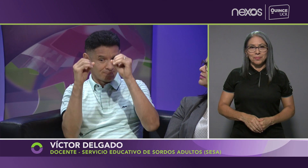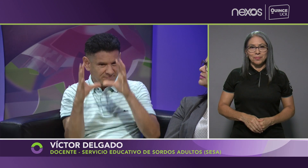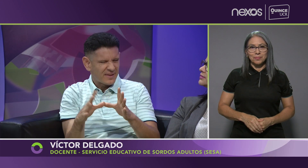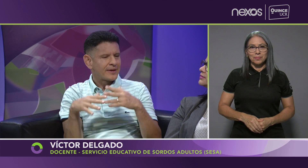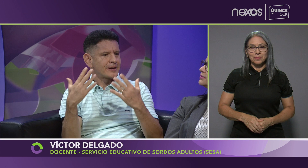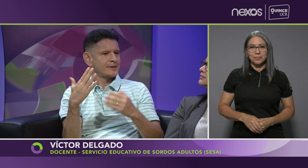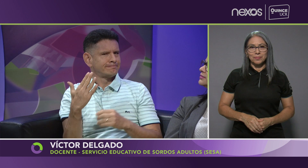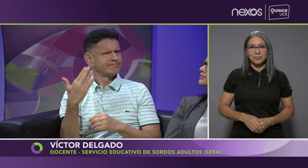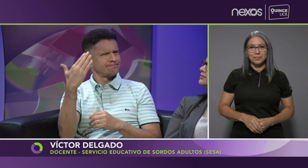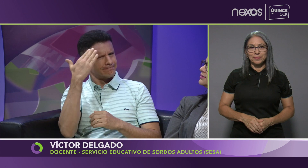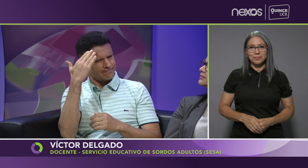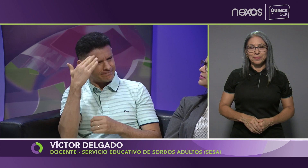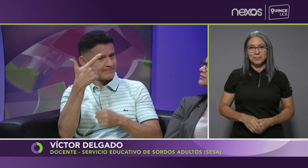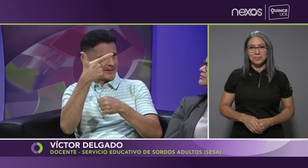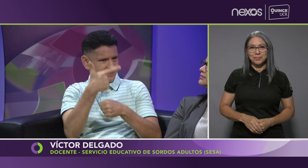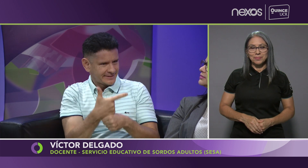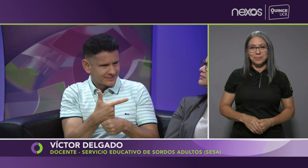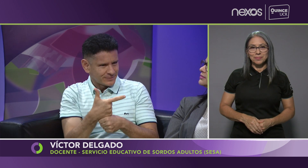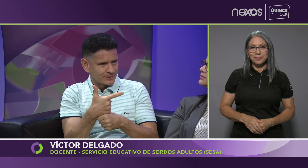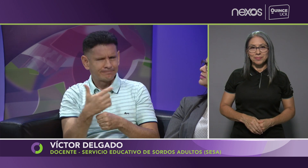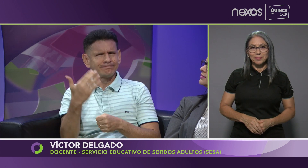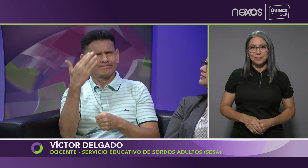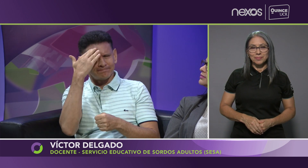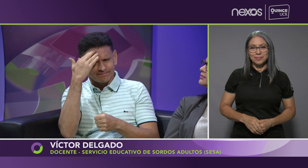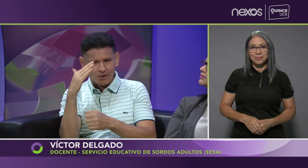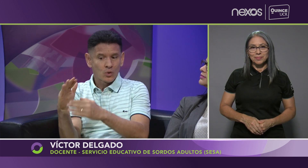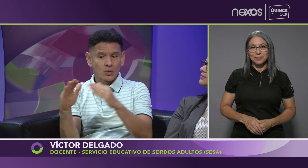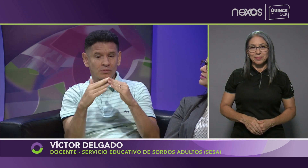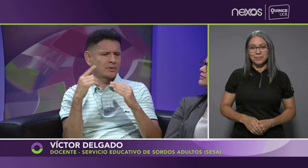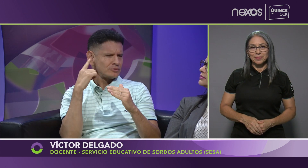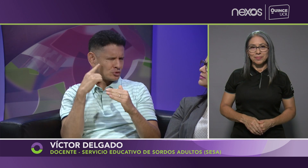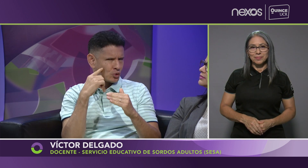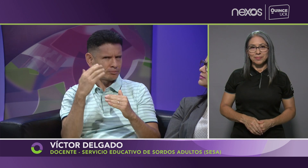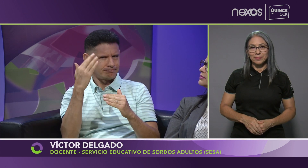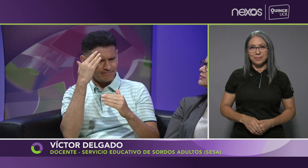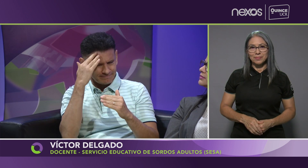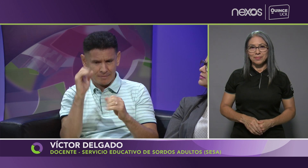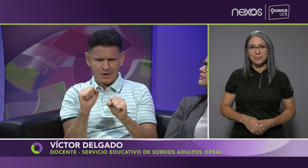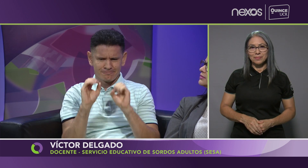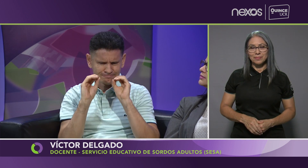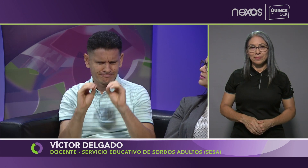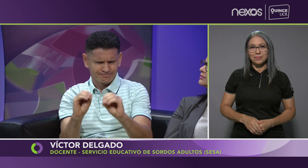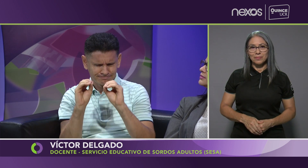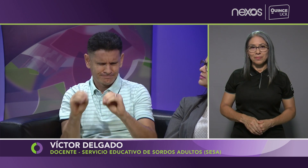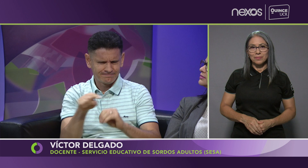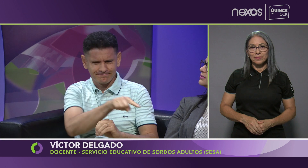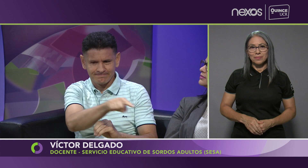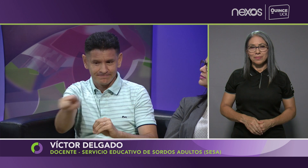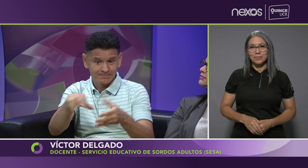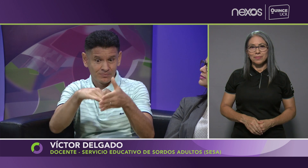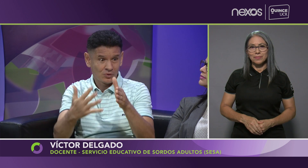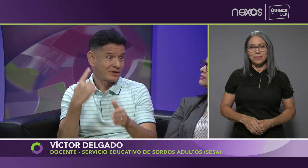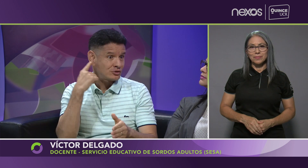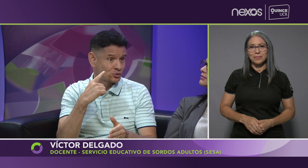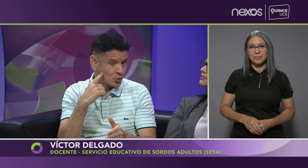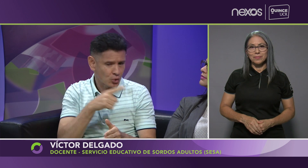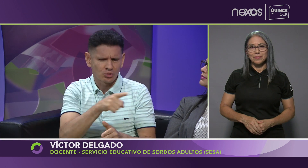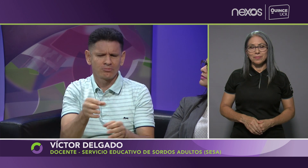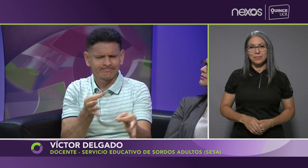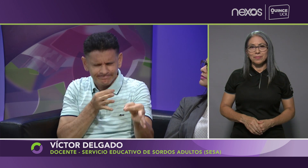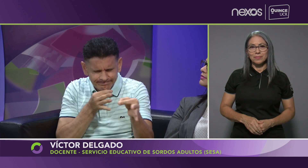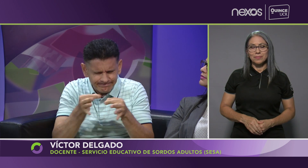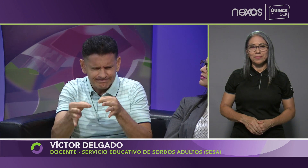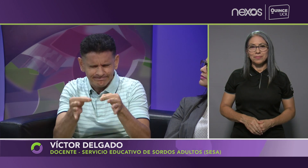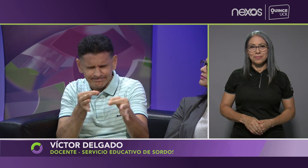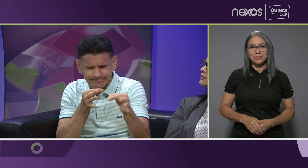Bueno, es muy importante. Hay que saber lengua de señas costarricense, las personas sordas. Así se les